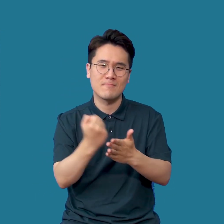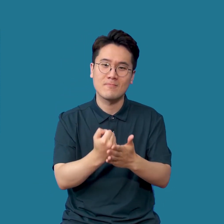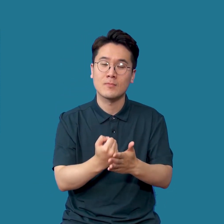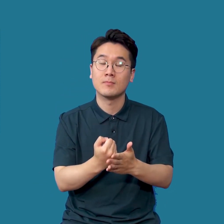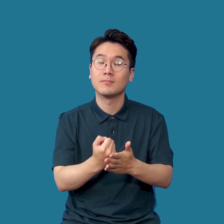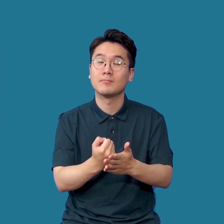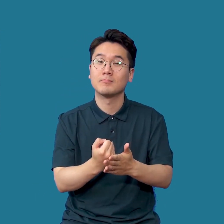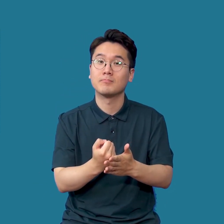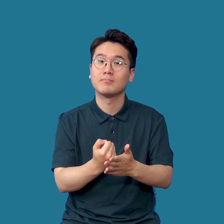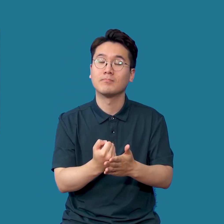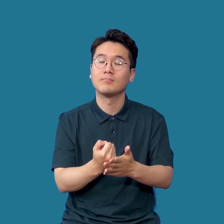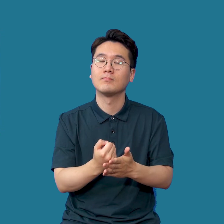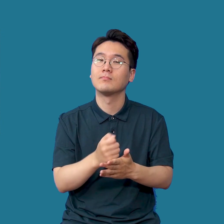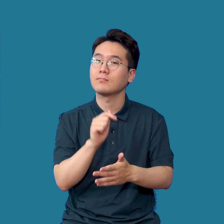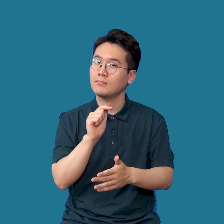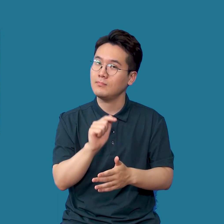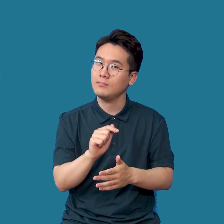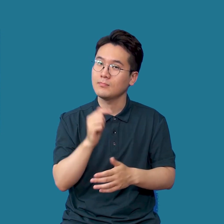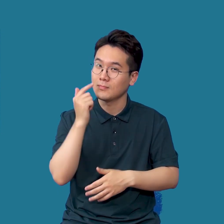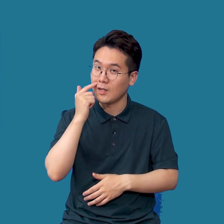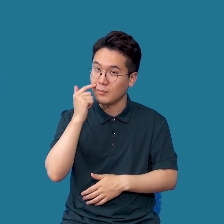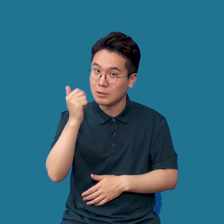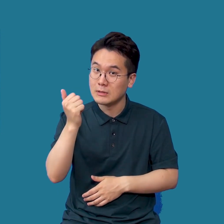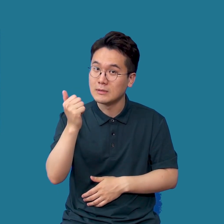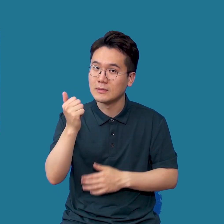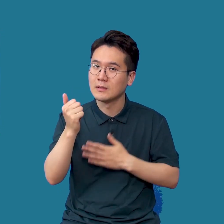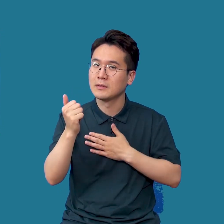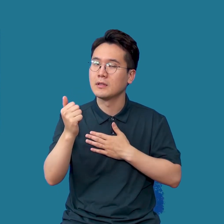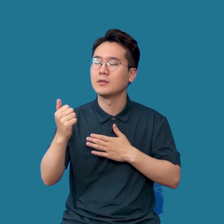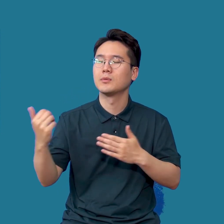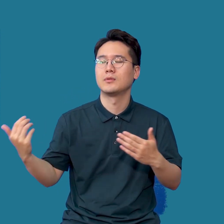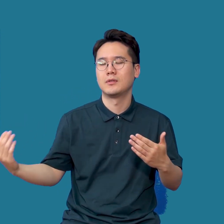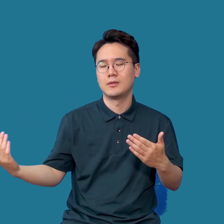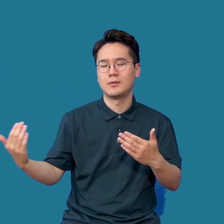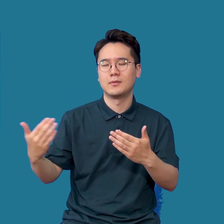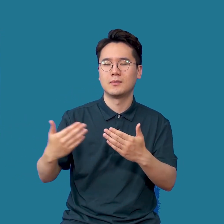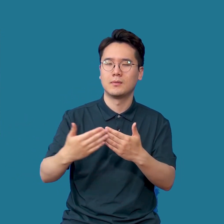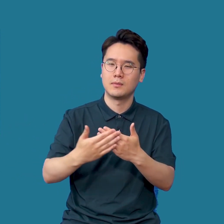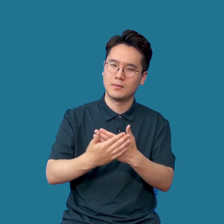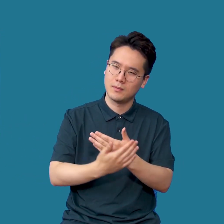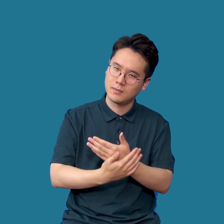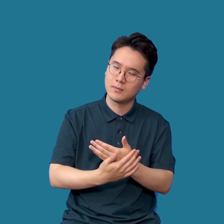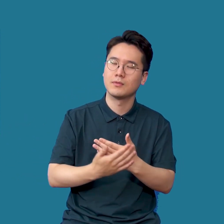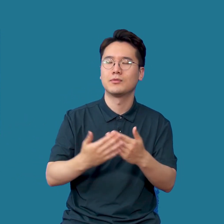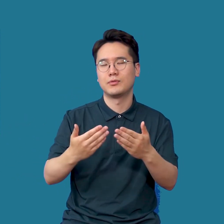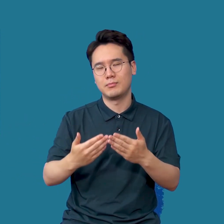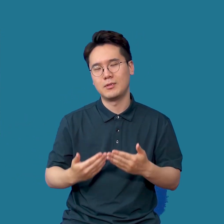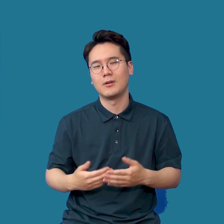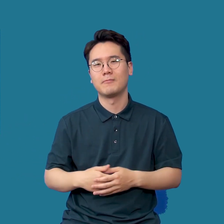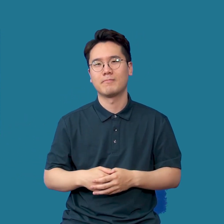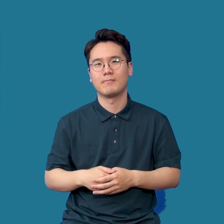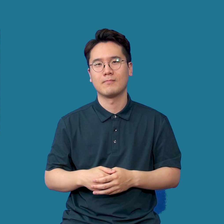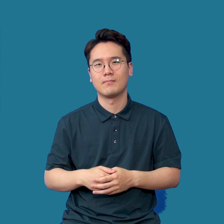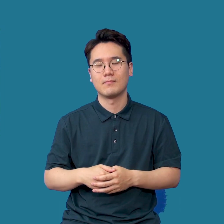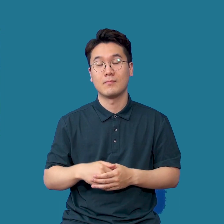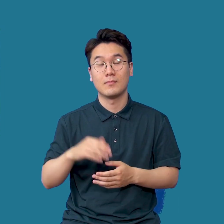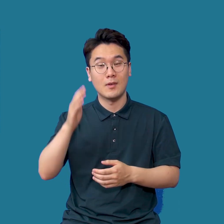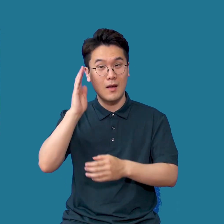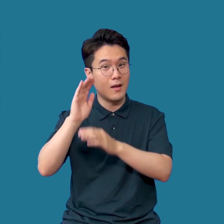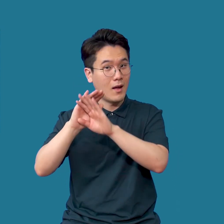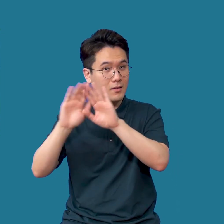그러면 아버지는 내 손을 꼭 감싸 안아주십니다. 그리고 하늘의